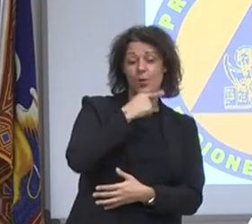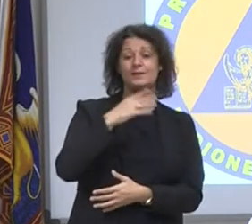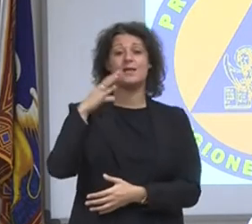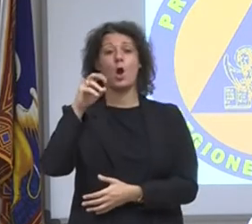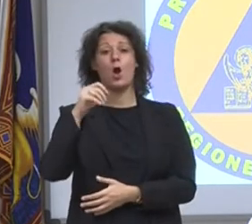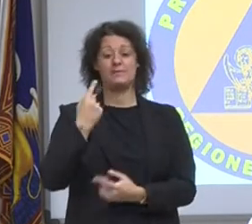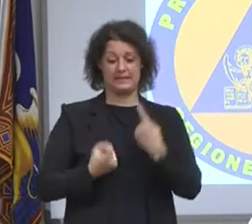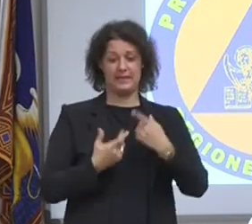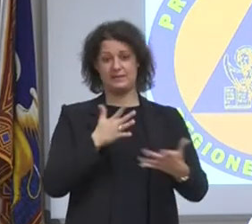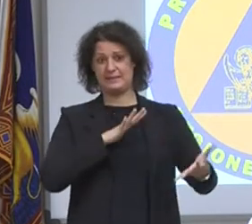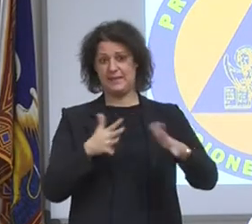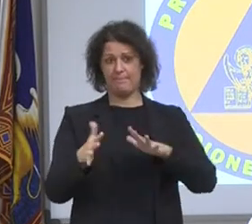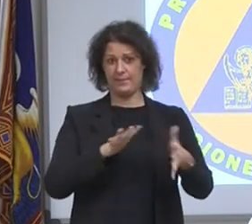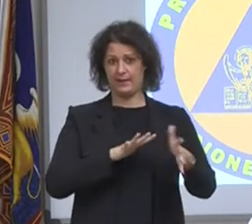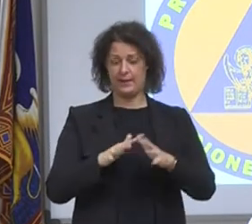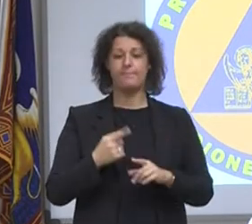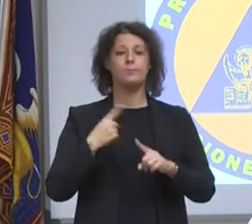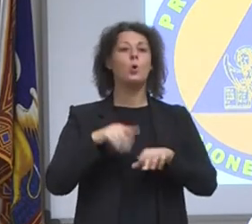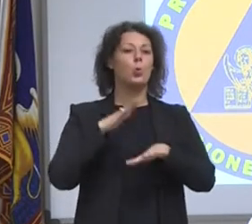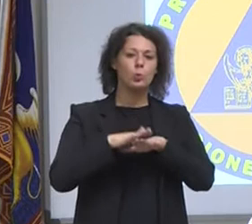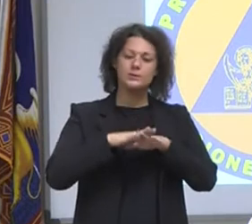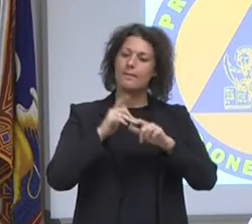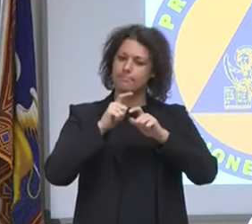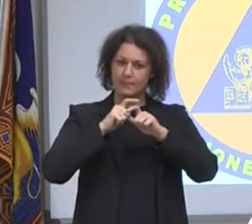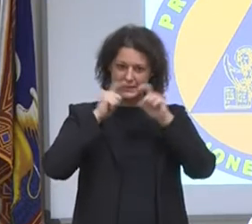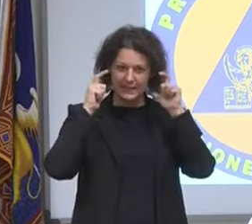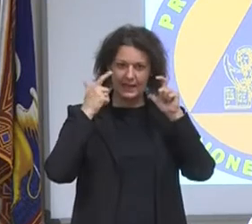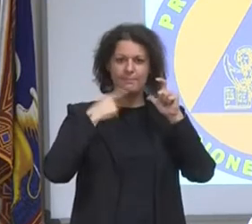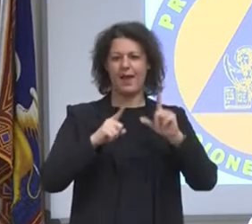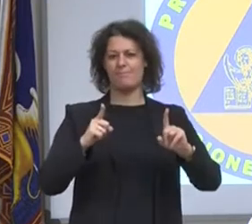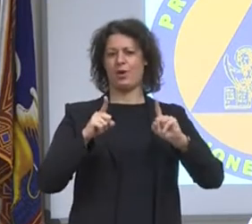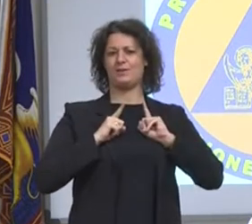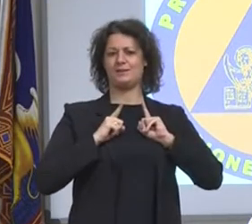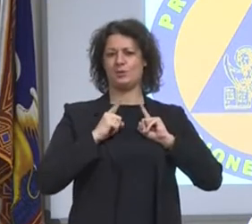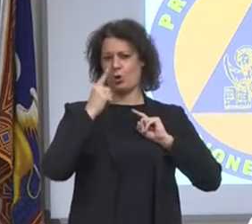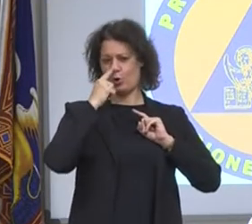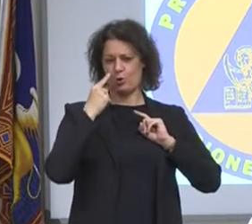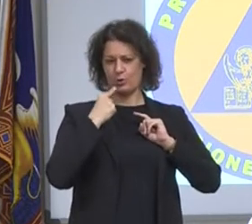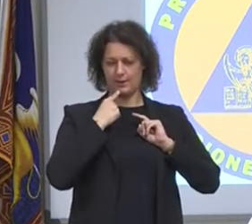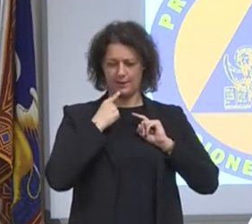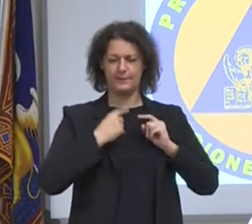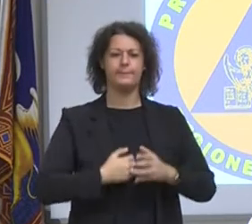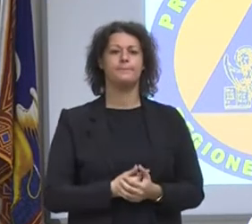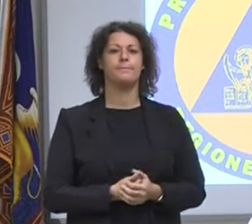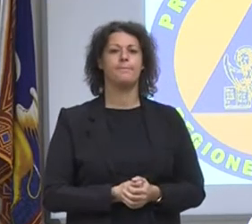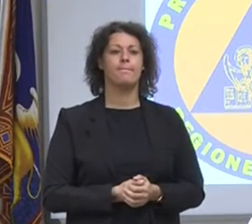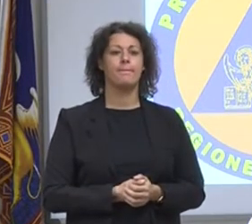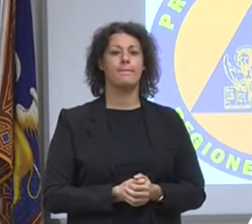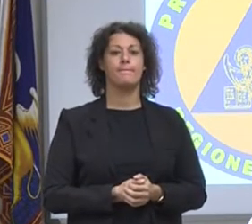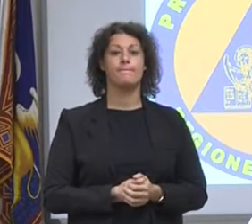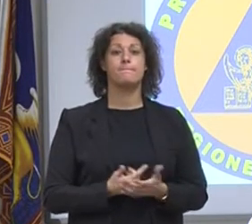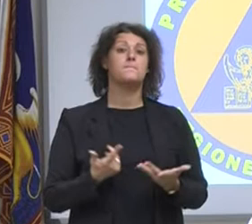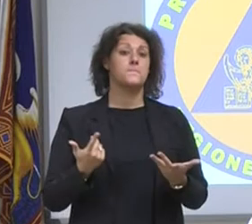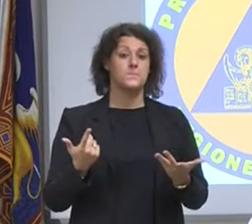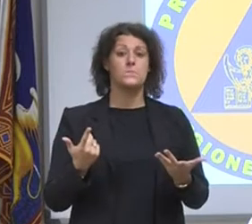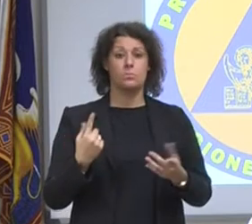l'influenza, l'utilizzo delle mascherine a protezione delle vie respiratorie in tutti i contesti in cui sono raccomandati, in particolare anche se si è a contatto con